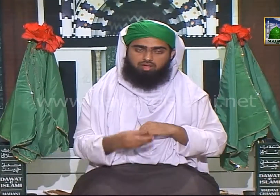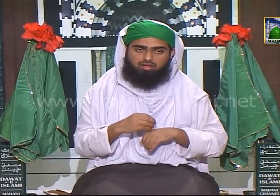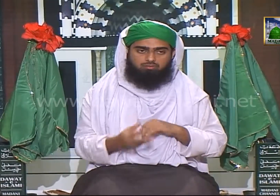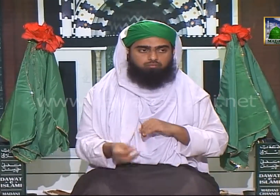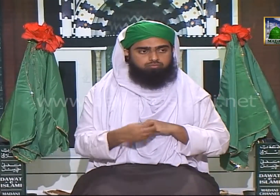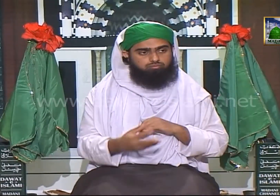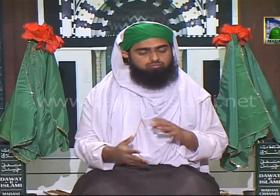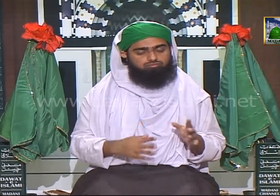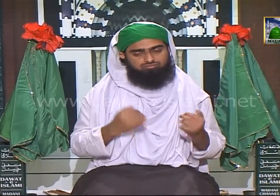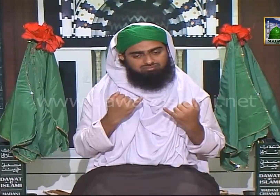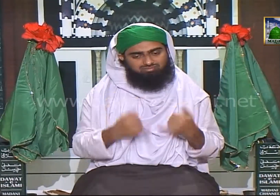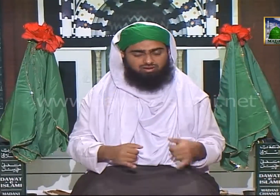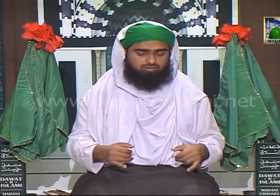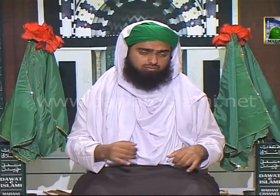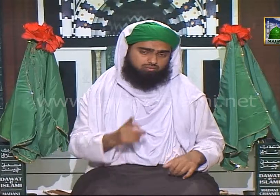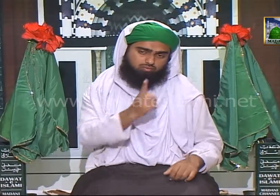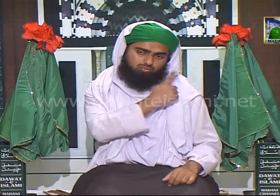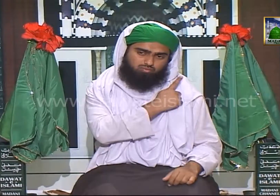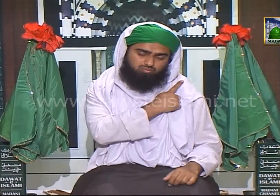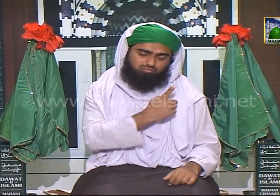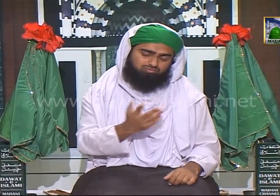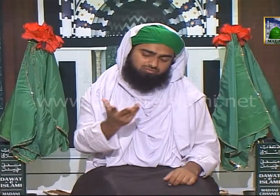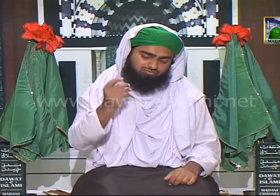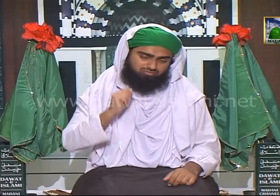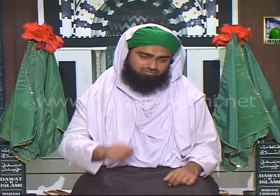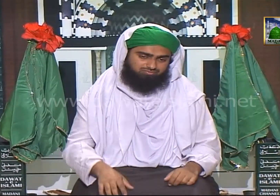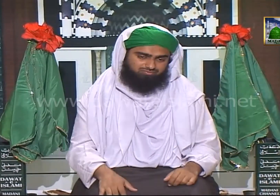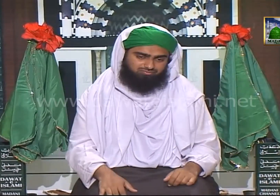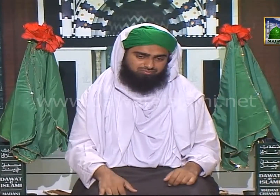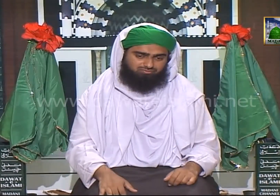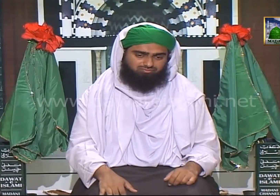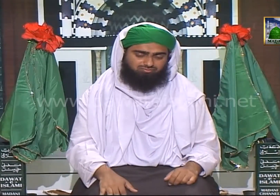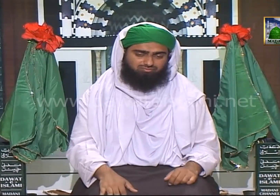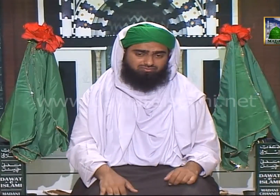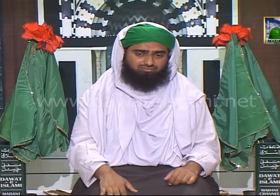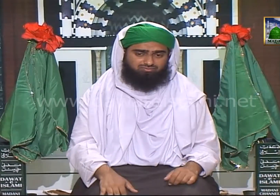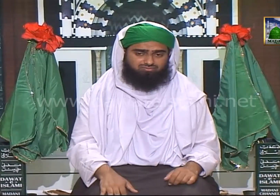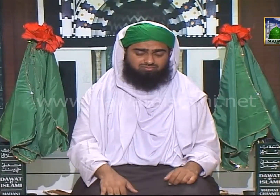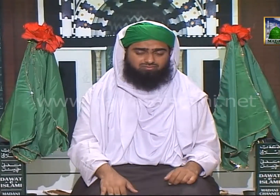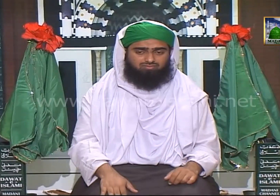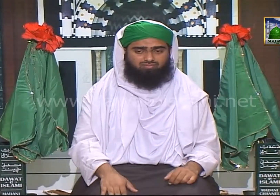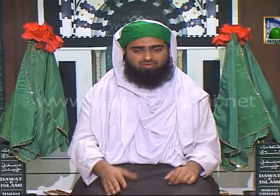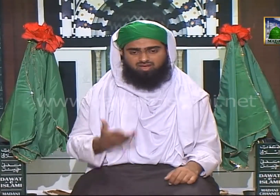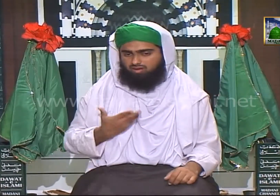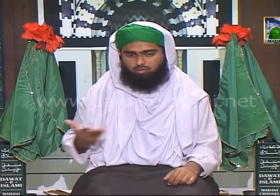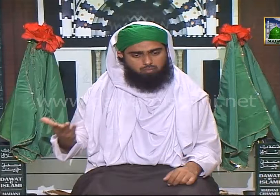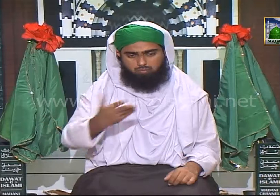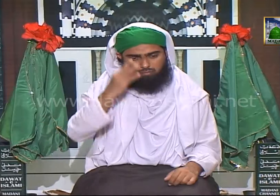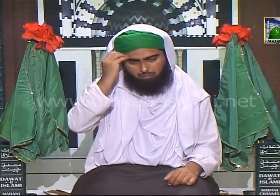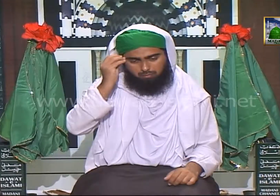رکھے. تو اس طرح مطلب ہے کہ رشوت لینے والے نمونے جو لے جاتے ہیں آپ سے، آپ رشوت دو تو نمونے پاس، ورنہ آپ کے نمونے فیل ہو جاتے ہیں. یہ